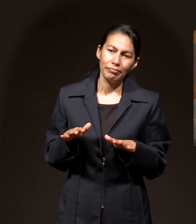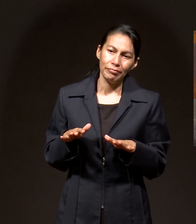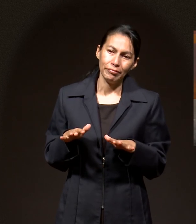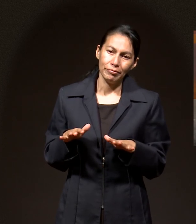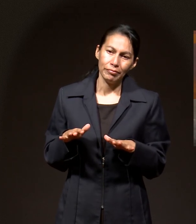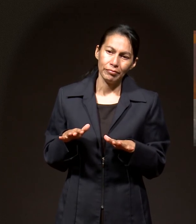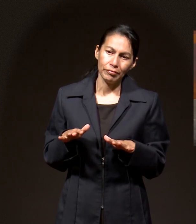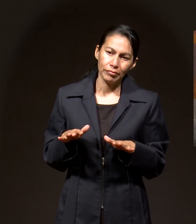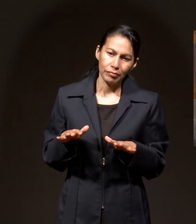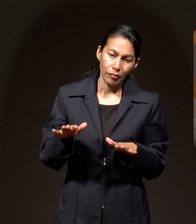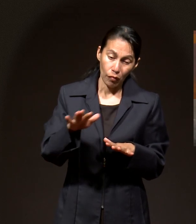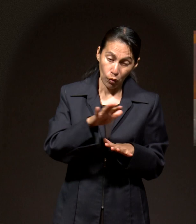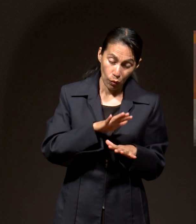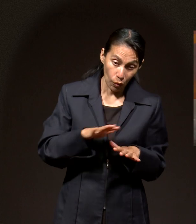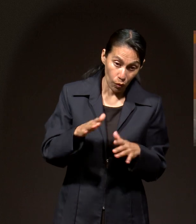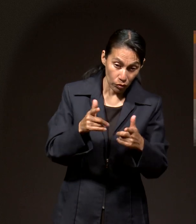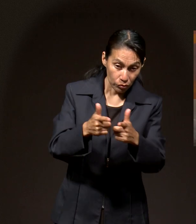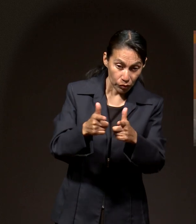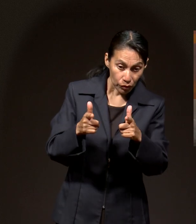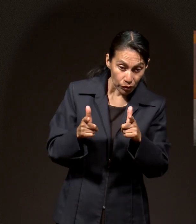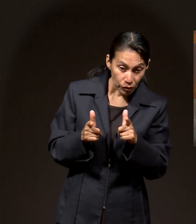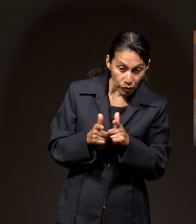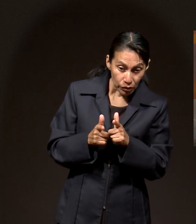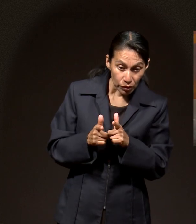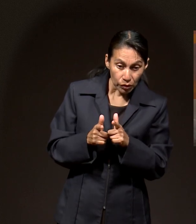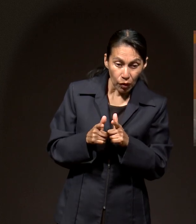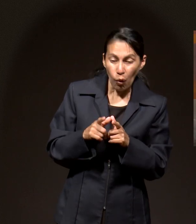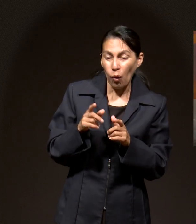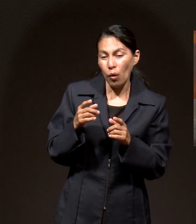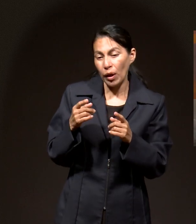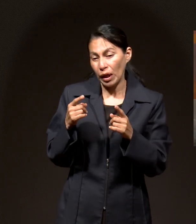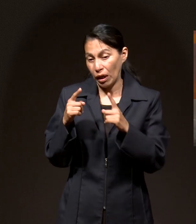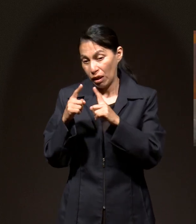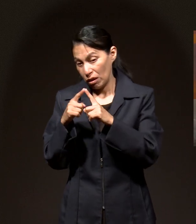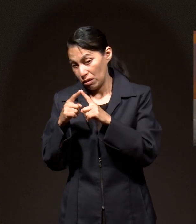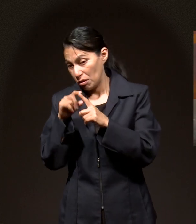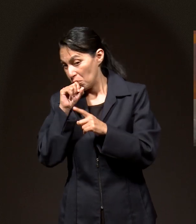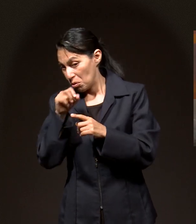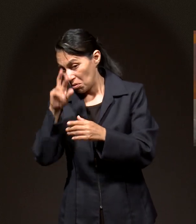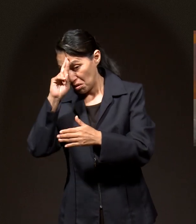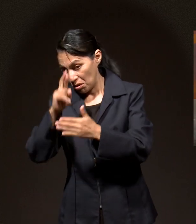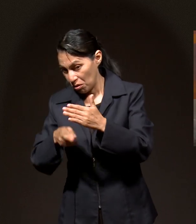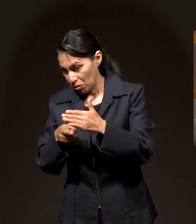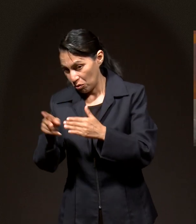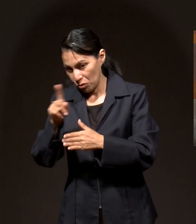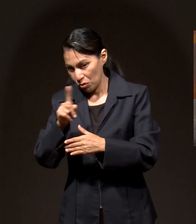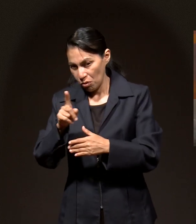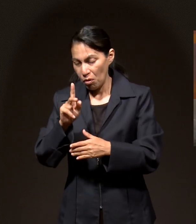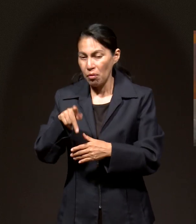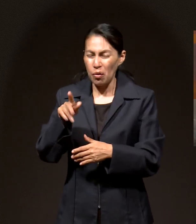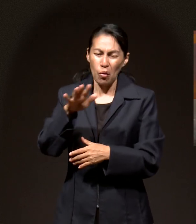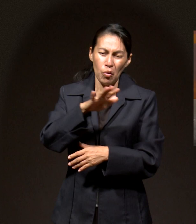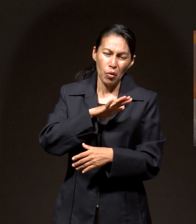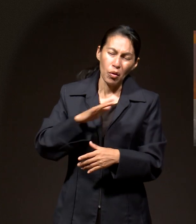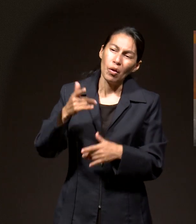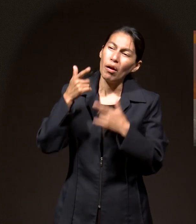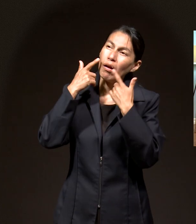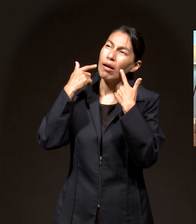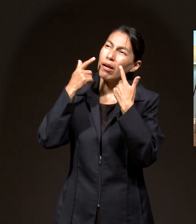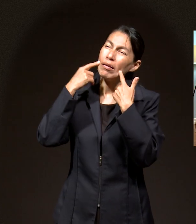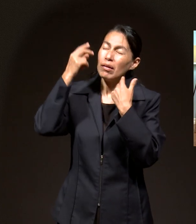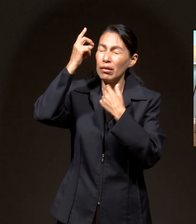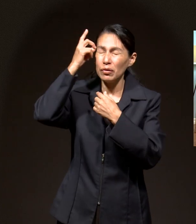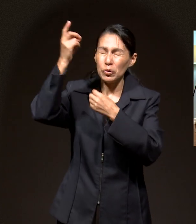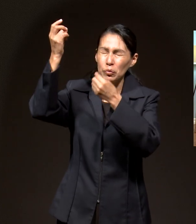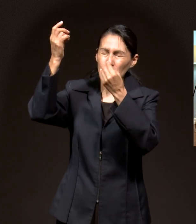pues, no todos estamos bajo la misma grey, quizás, bajo la misma denominación, pero todos estamos bajo la gracia de Dios.